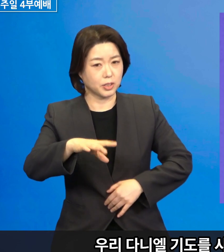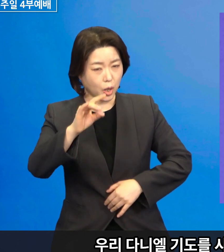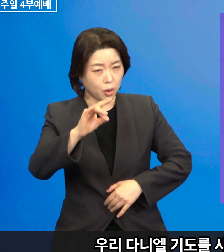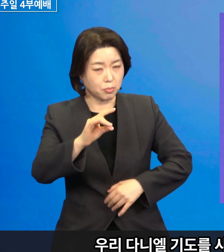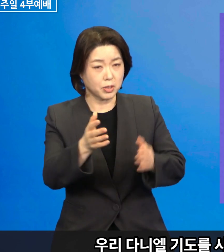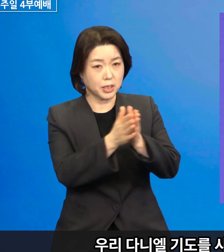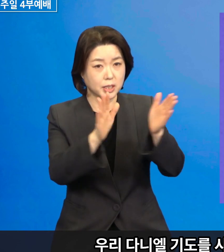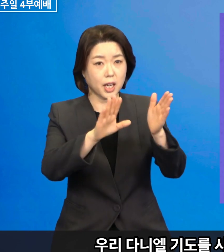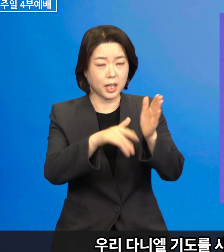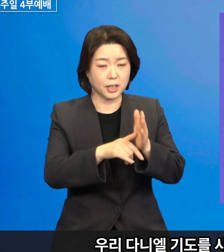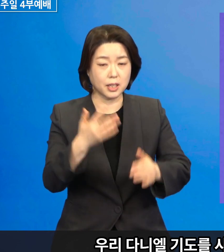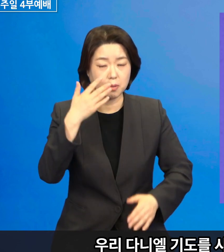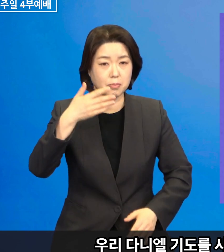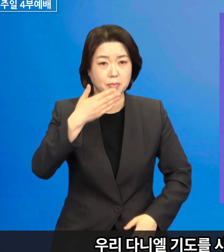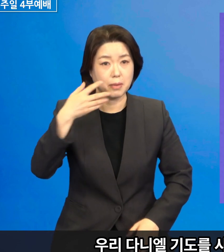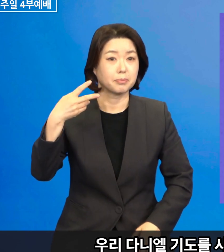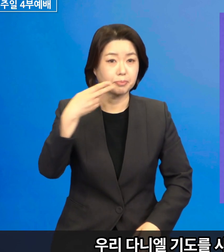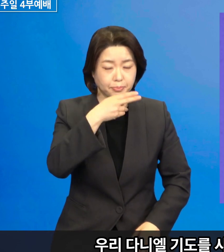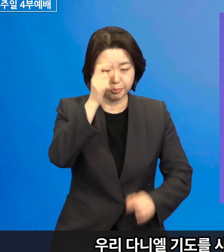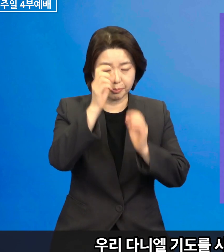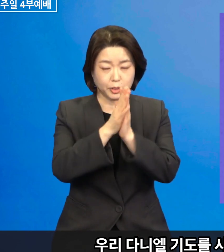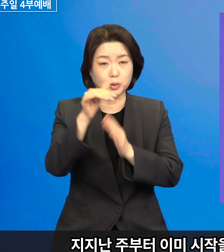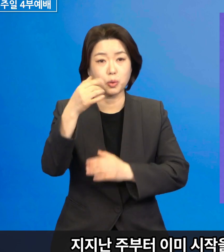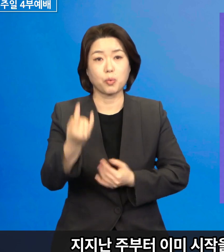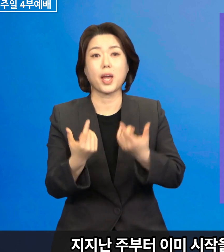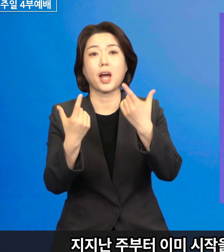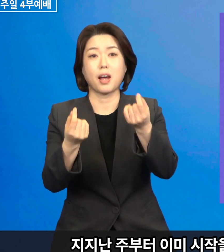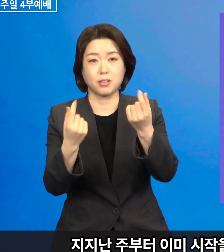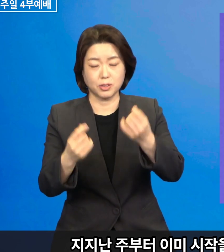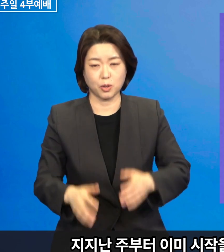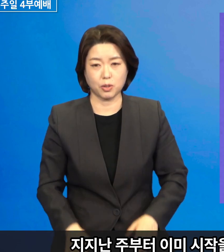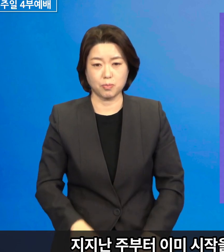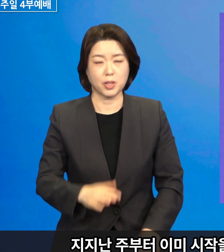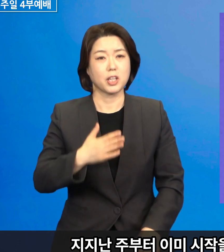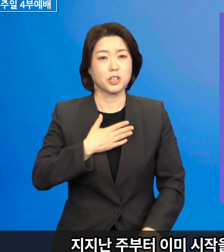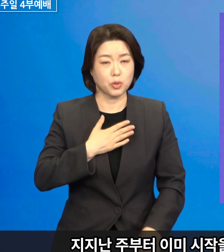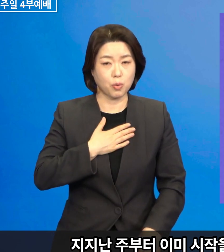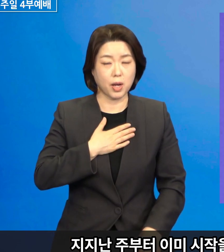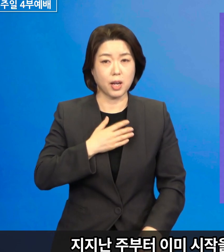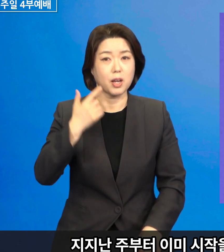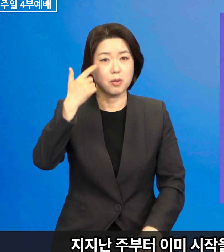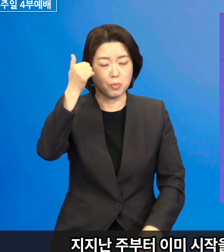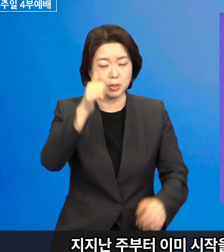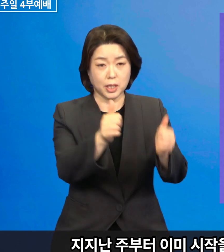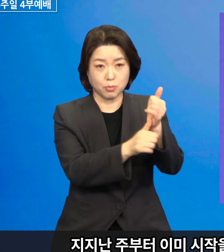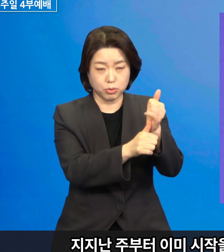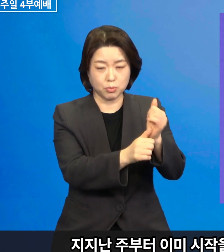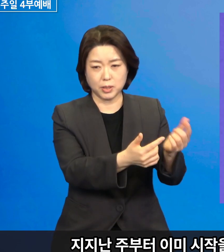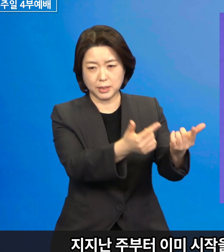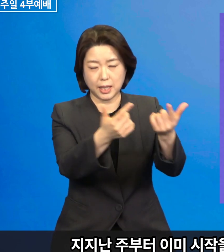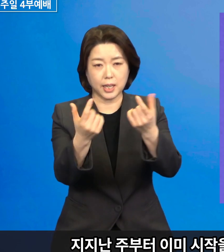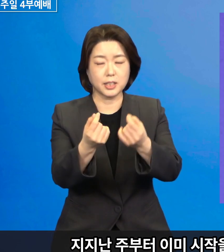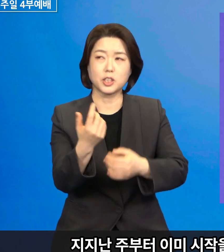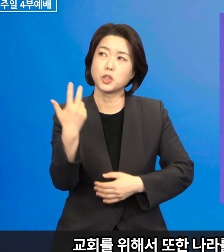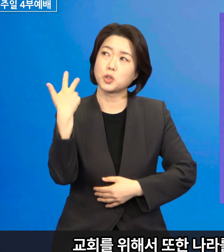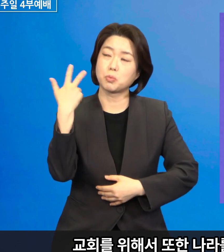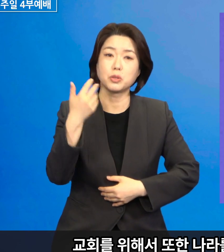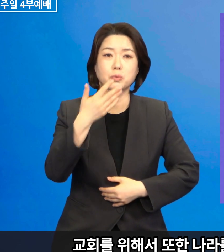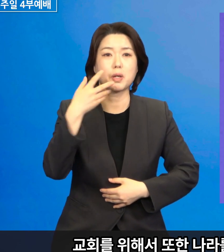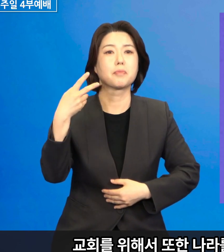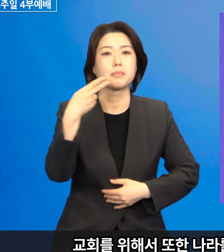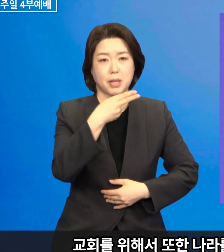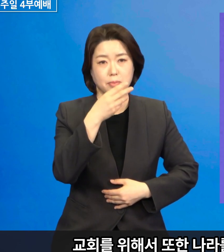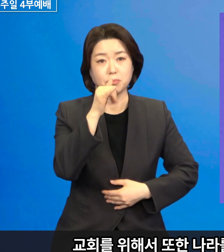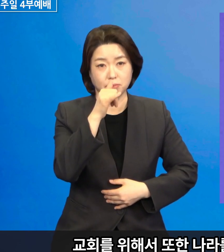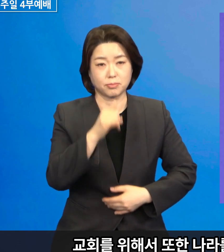다니엘 기도를 사실은 저와 부목사님들은 지지난주부터 이미 시작을 해서 부분적으로 금식하며 교회를